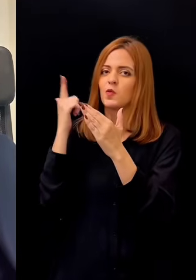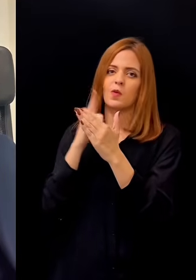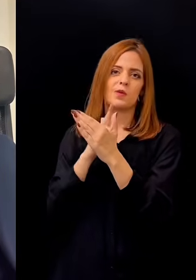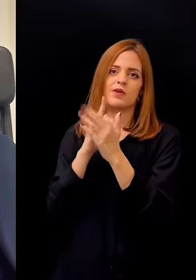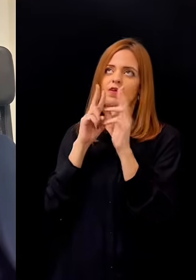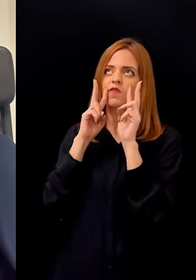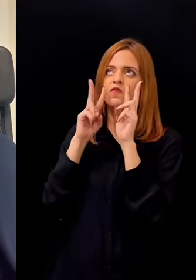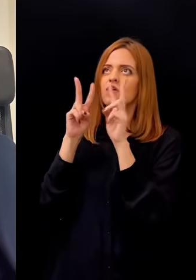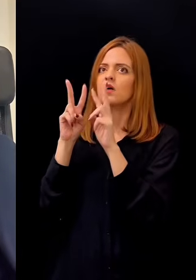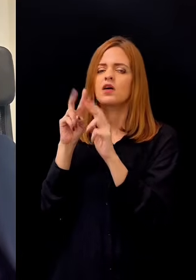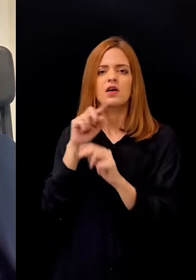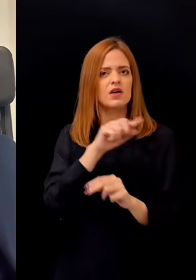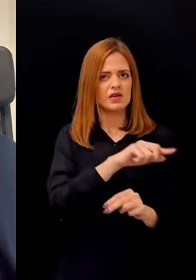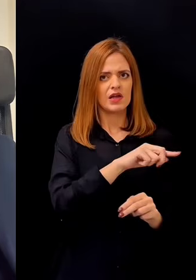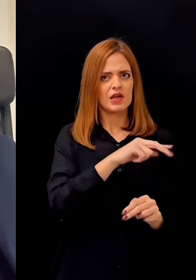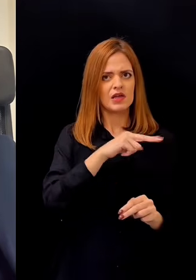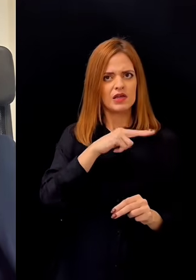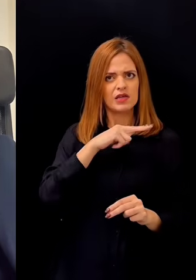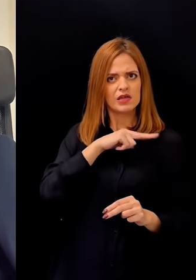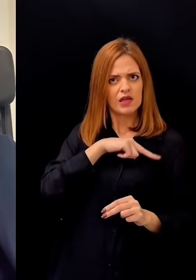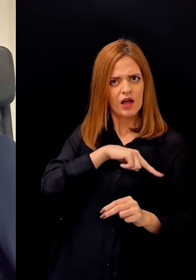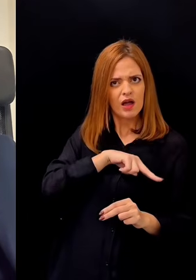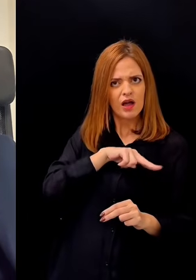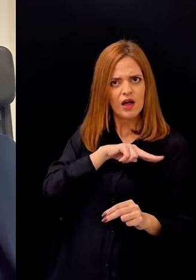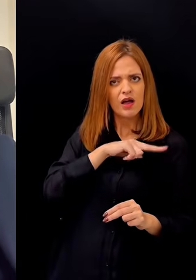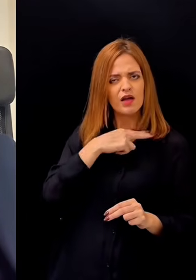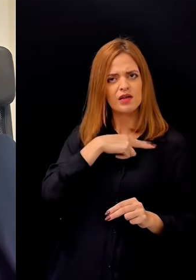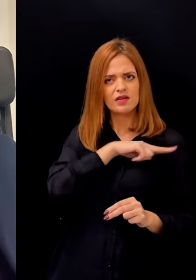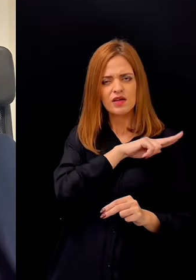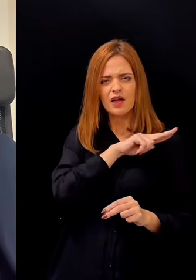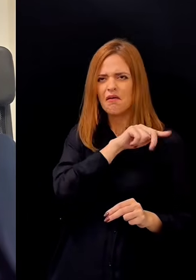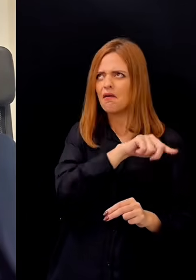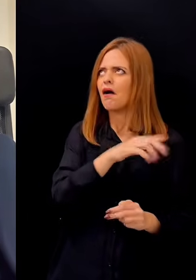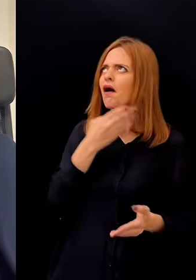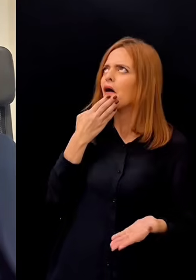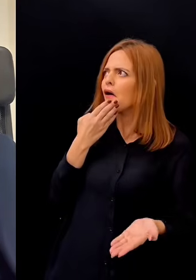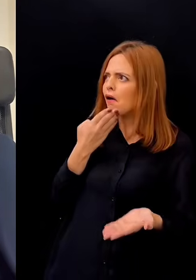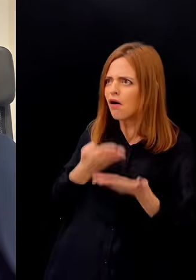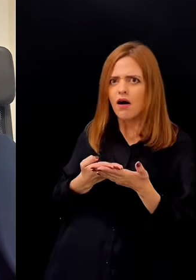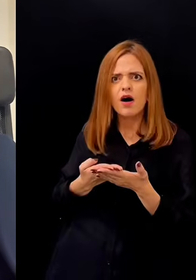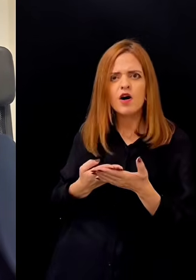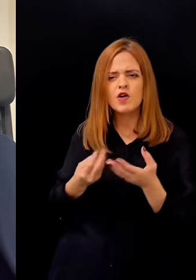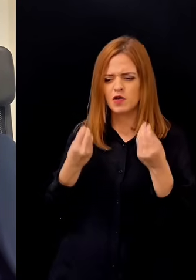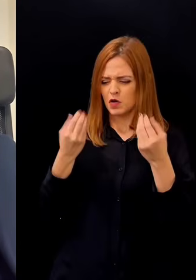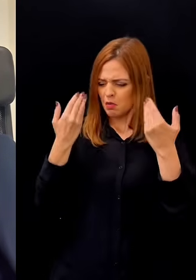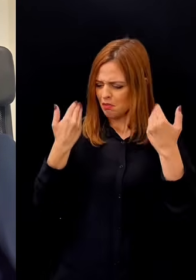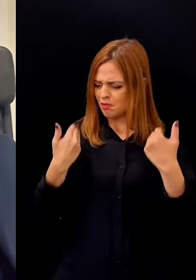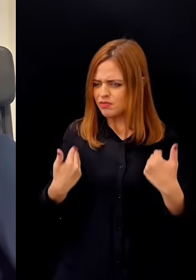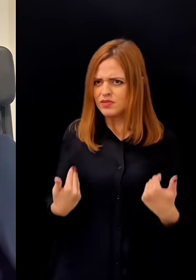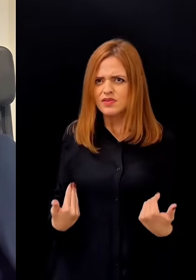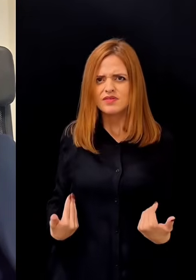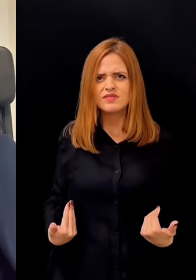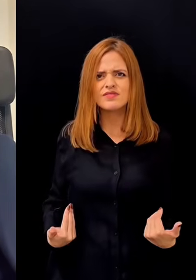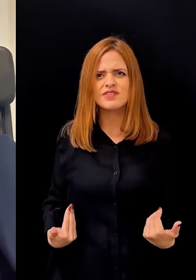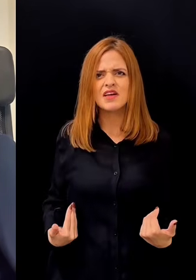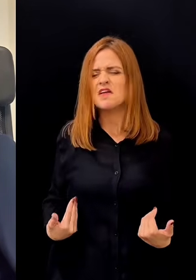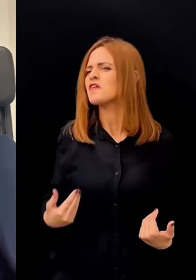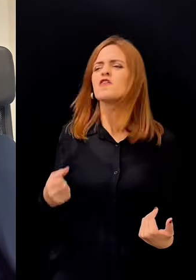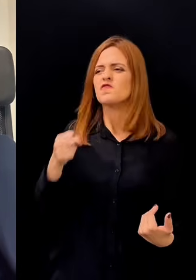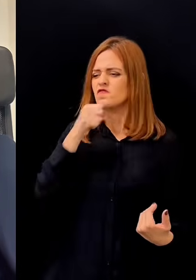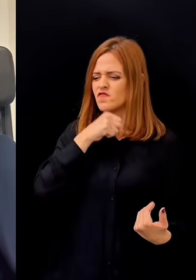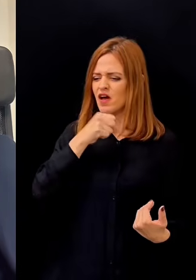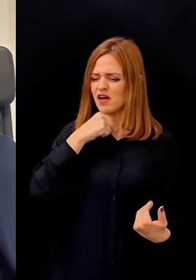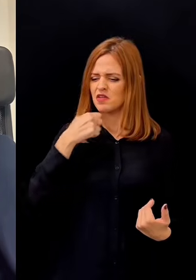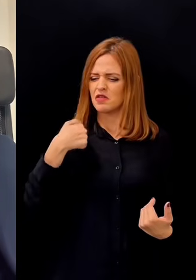E ele ficou embatucado, porque como pode um homem como eu, por exemplo, sendo velho,